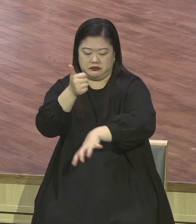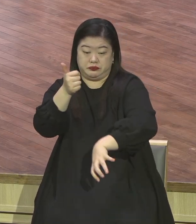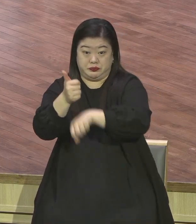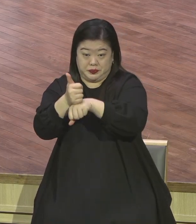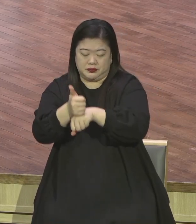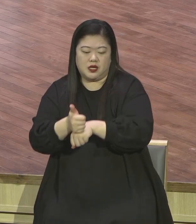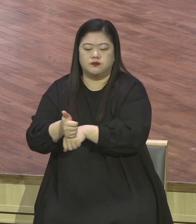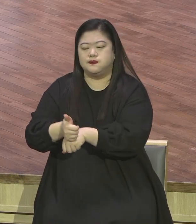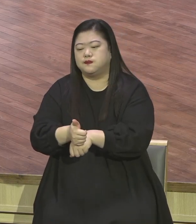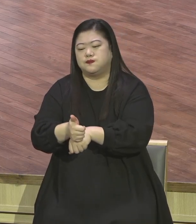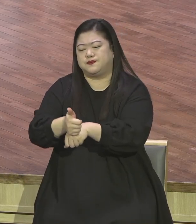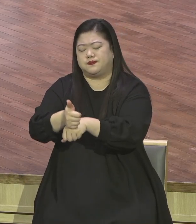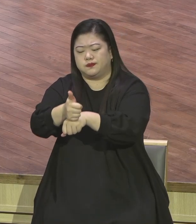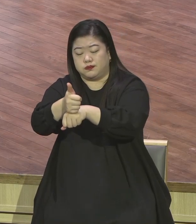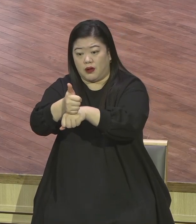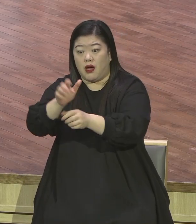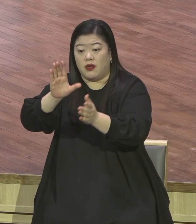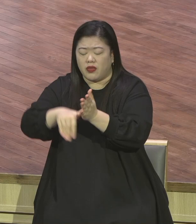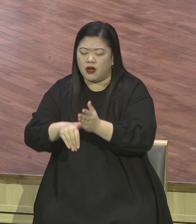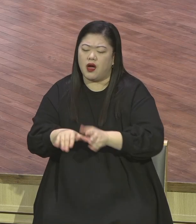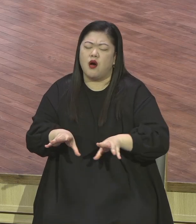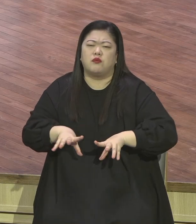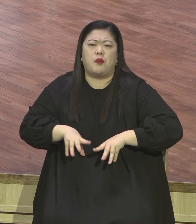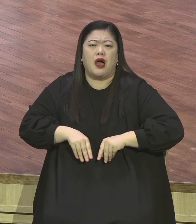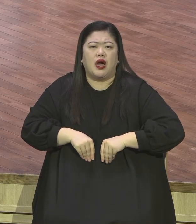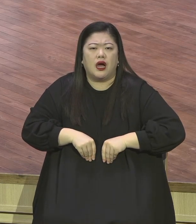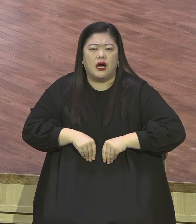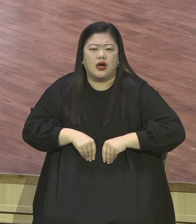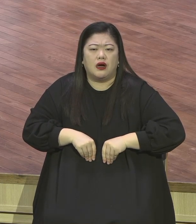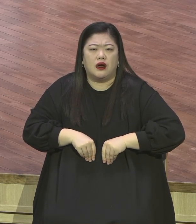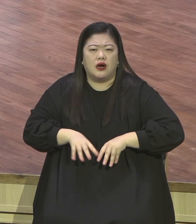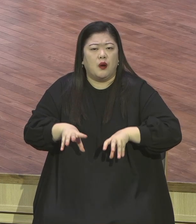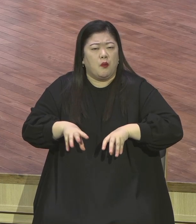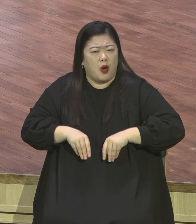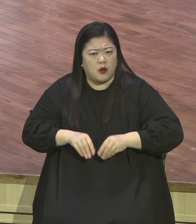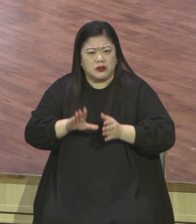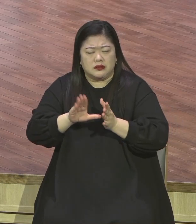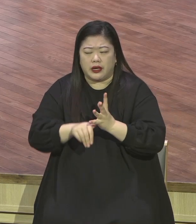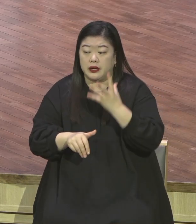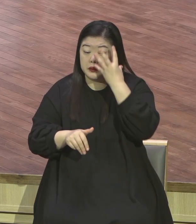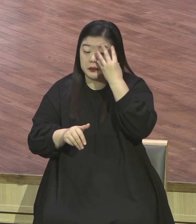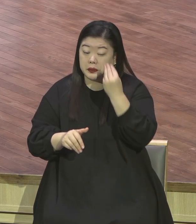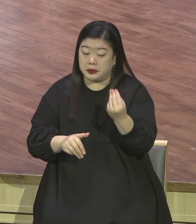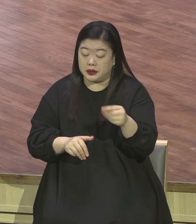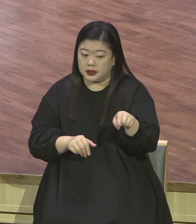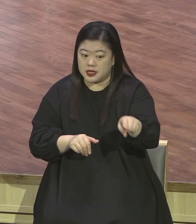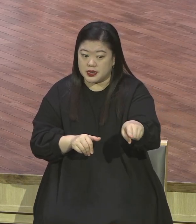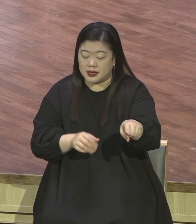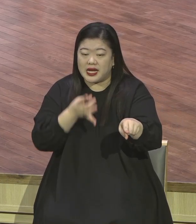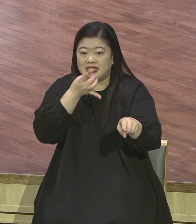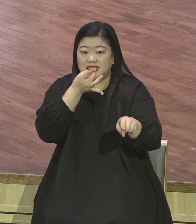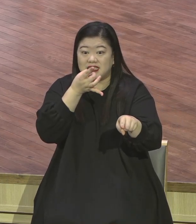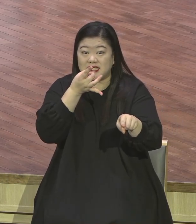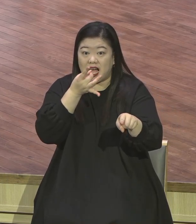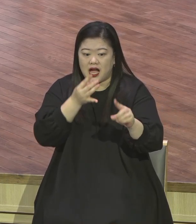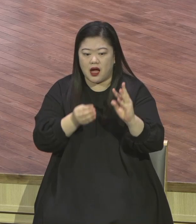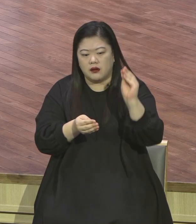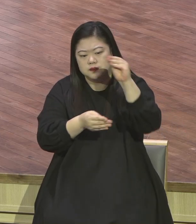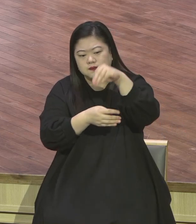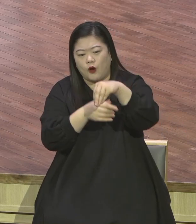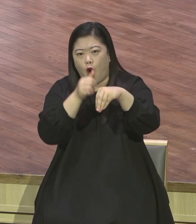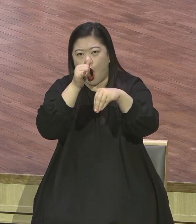그때 너무 배가 고파가지고 이 제자들이 그 밀이삭을 가지고 그